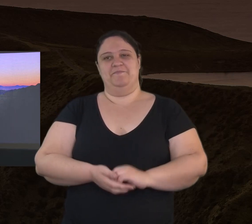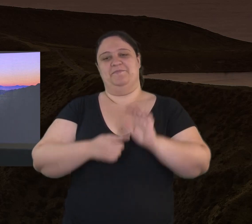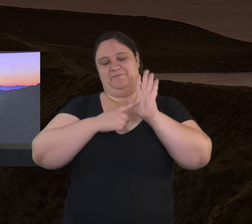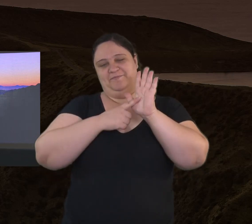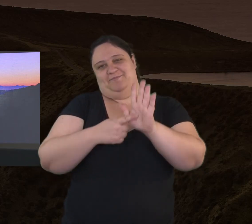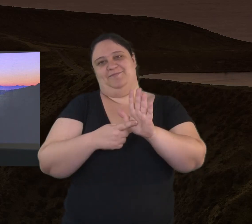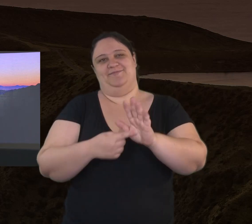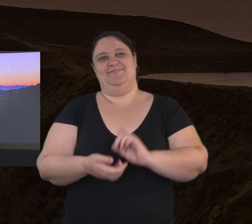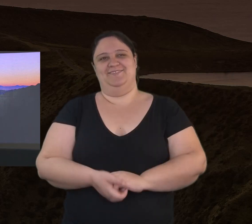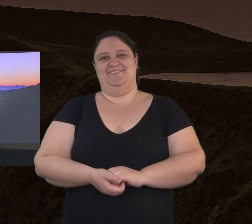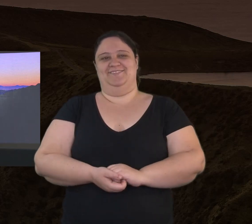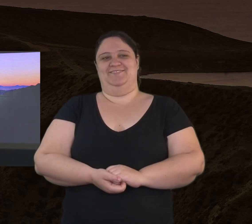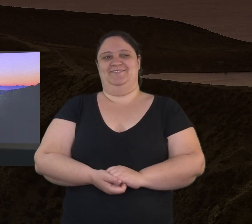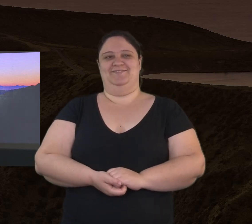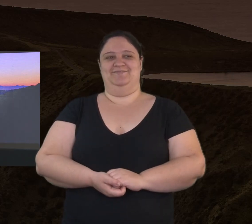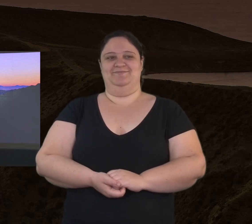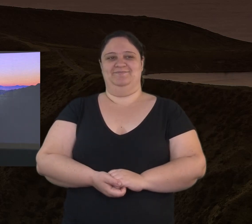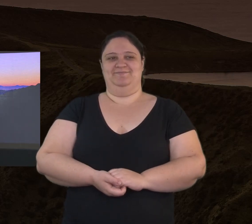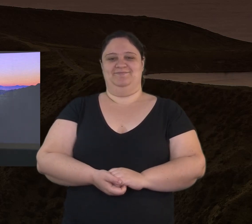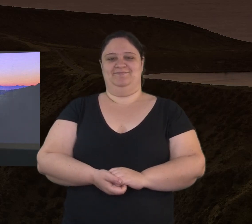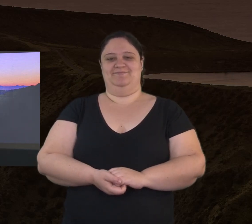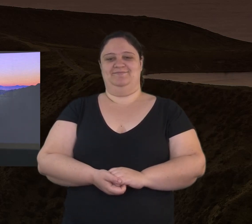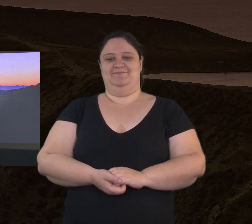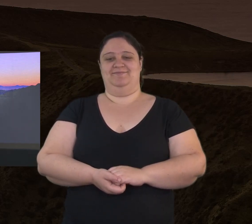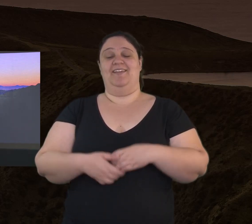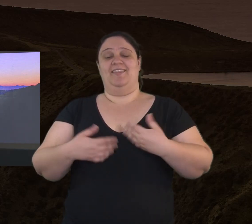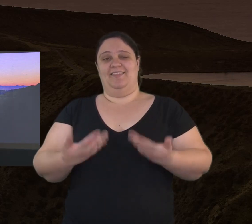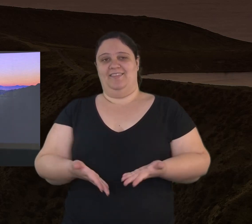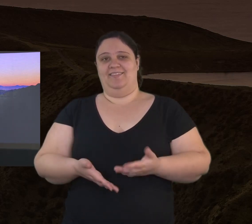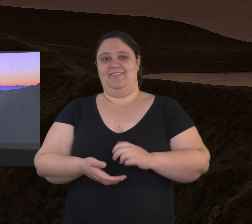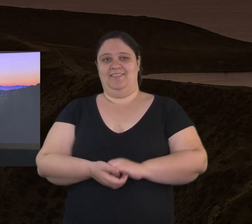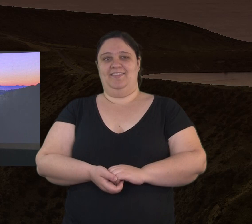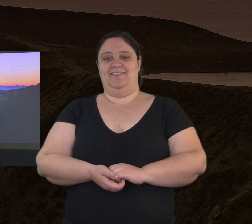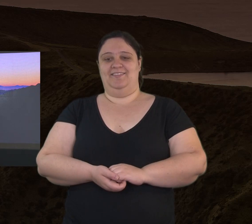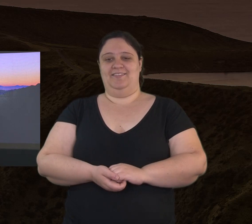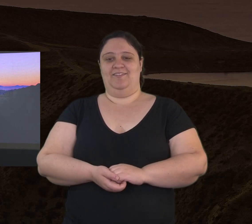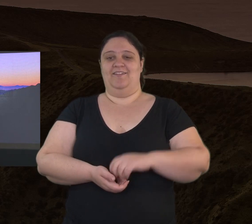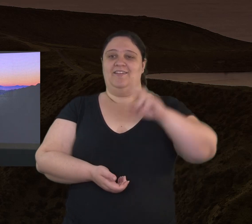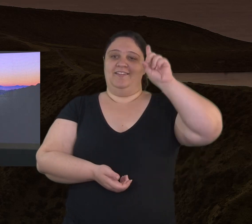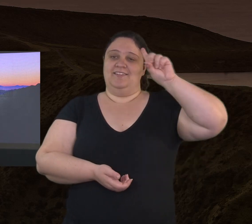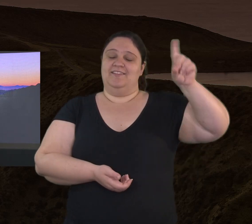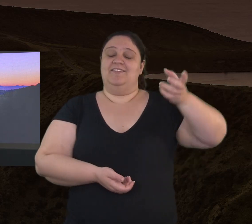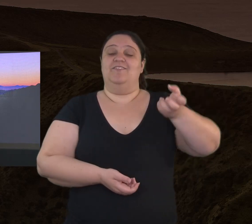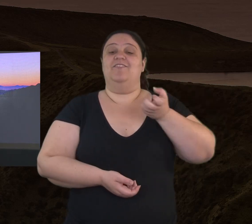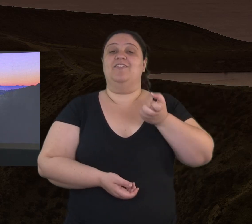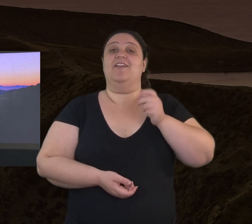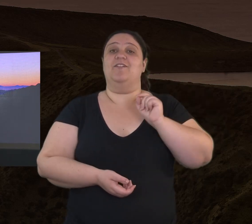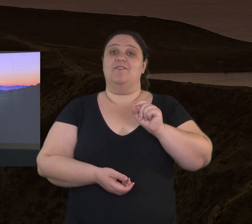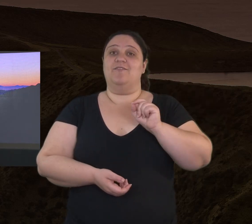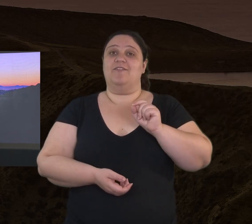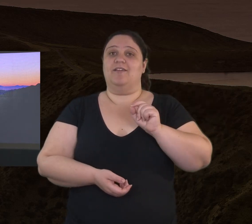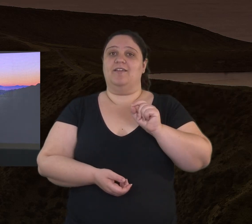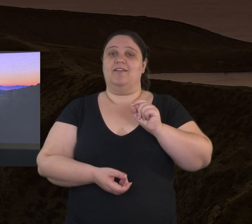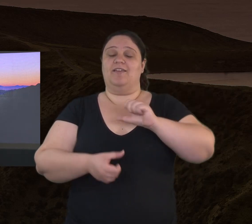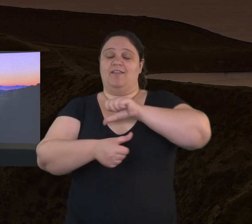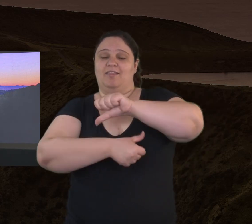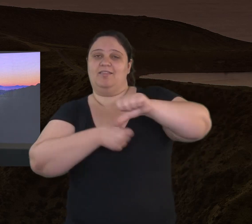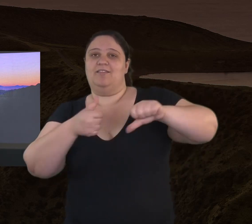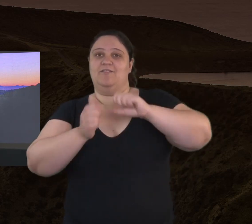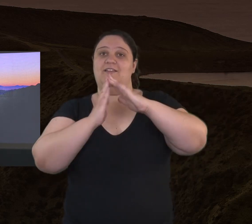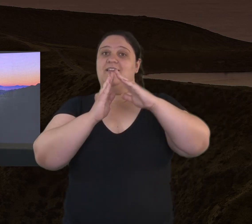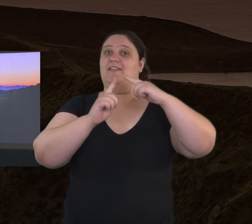aparecer aqui, né? Irmão, então Deus quer fazer da sua igreja